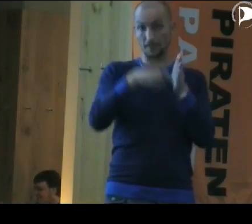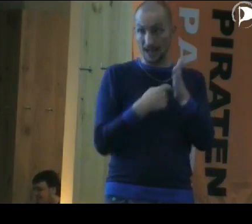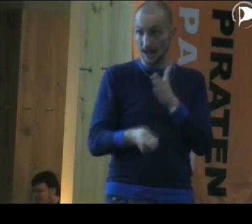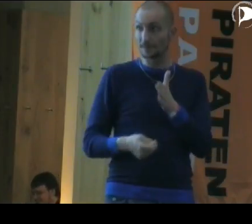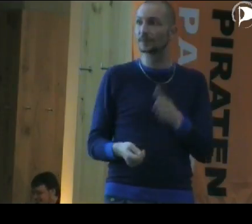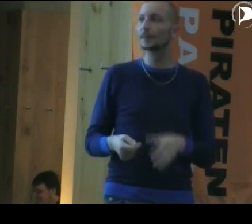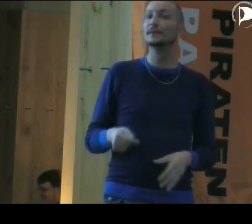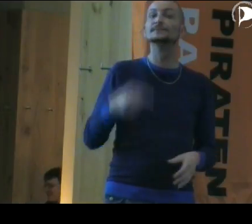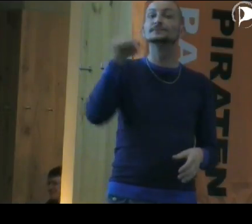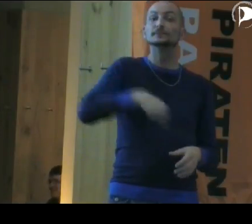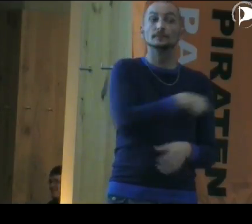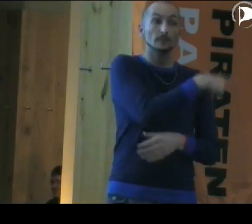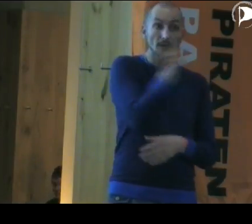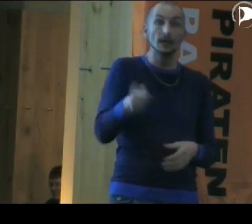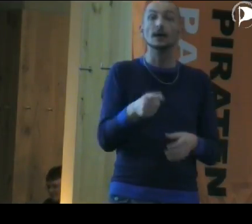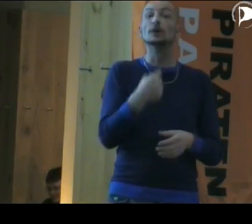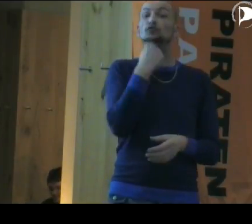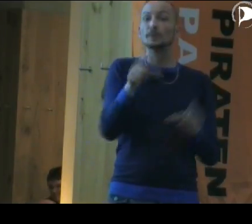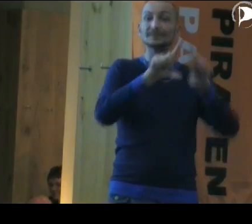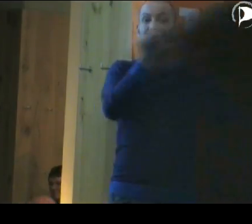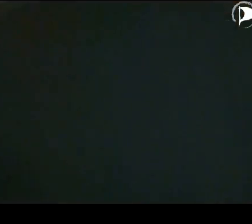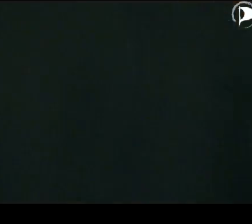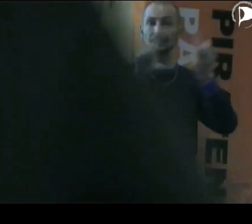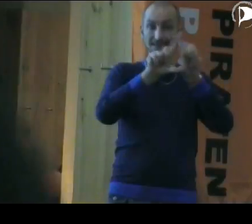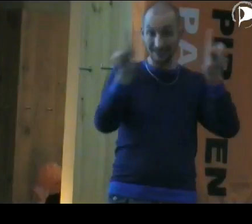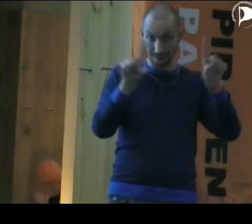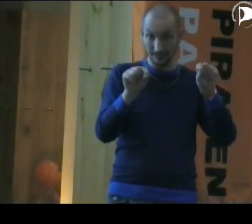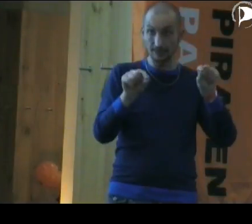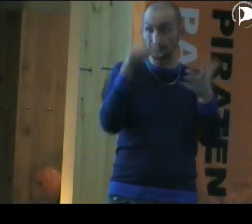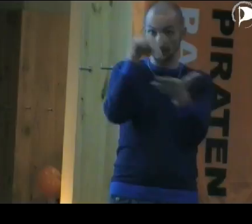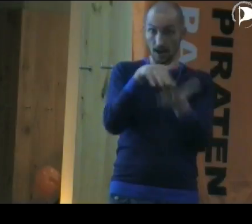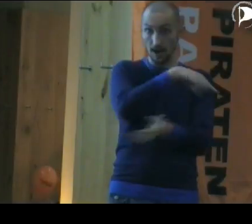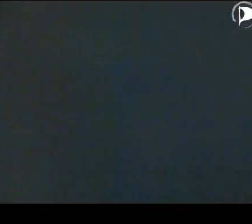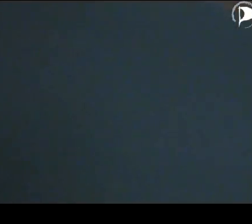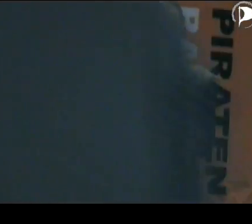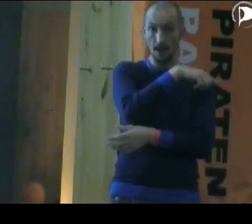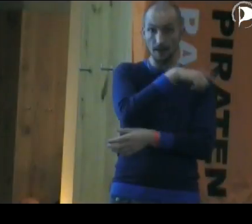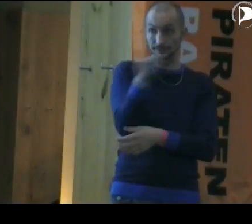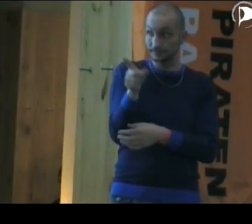haben halt in den stimmzettel wollen den stützen hier